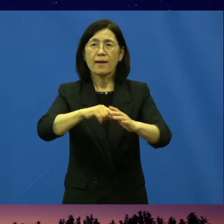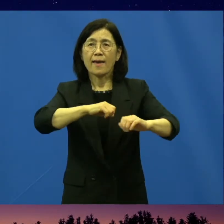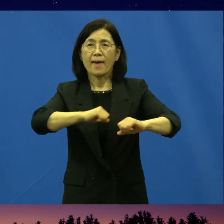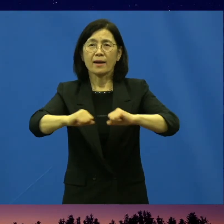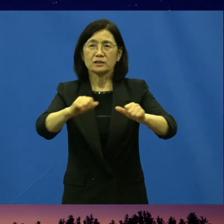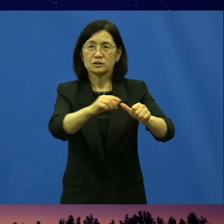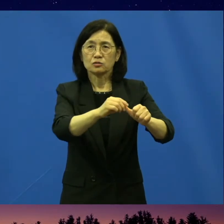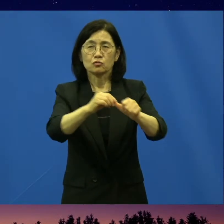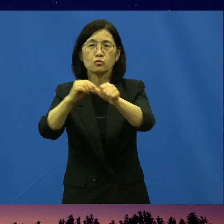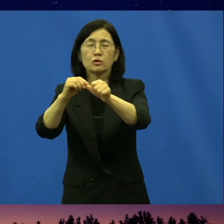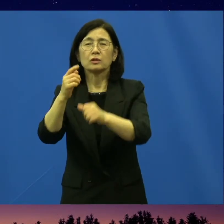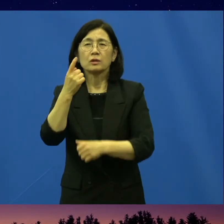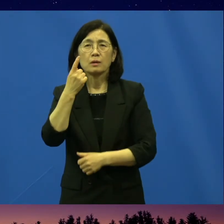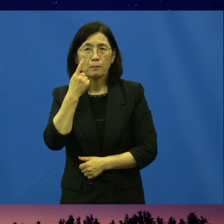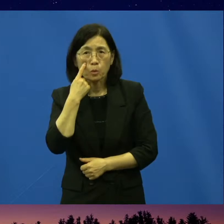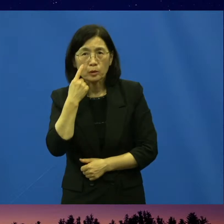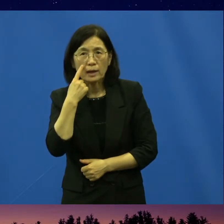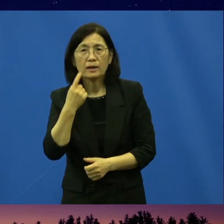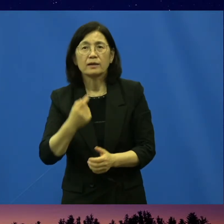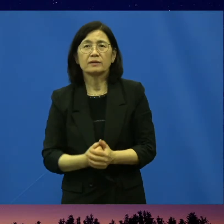보라? 구원을 보라.